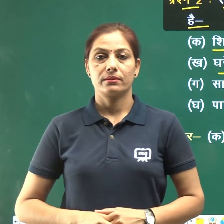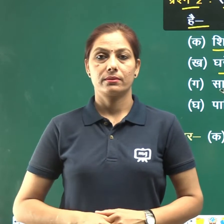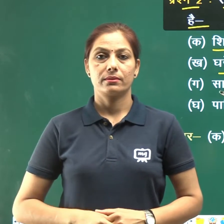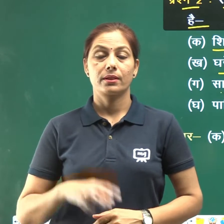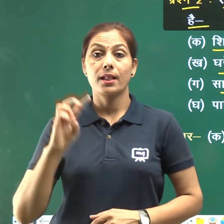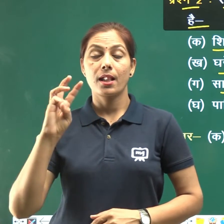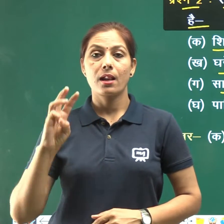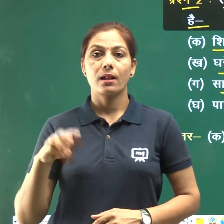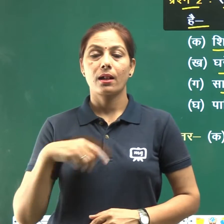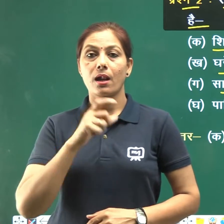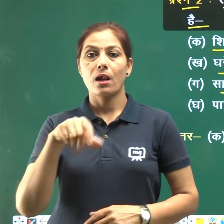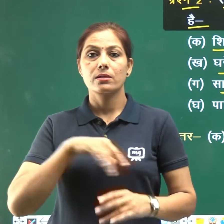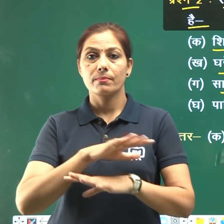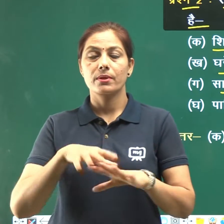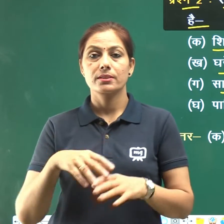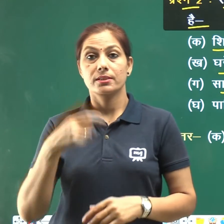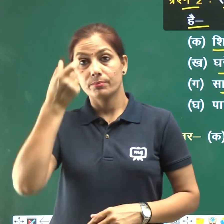तीसरा सामाजिक समस्या का,